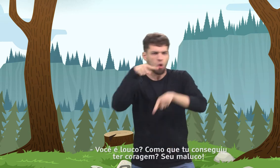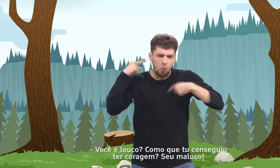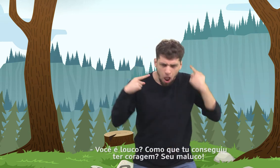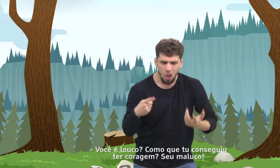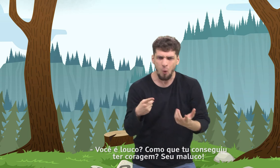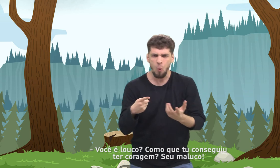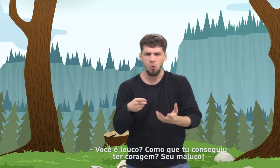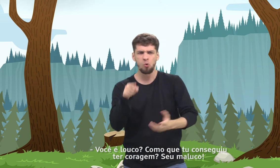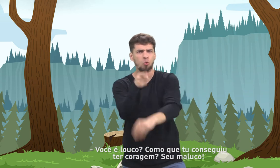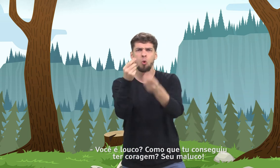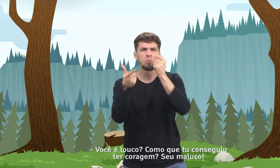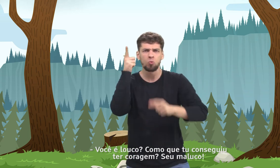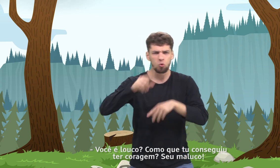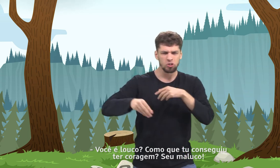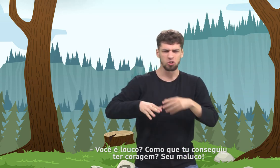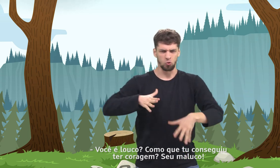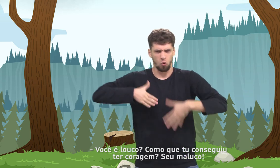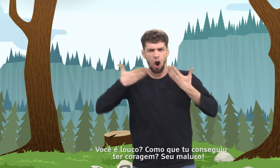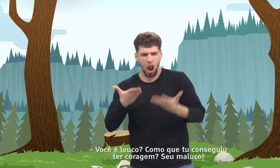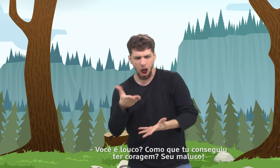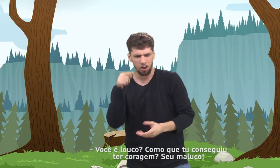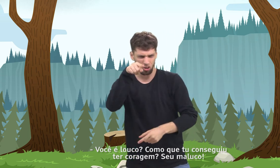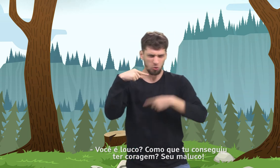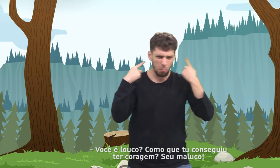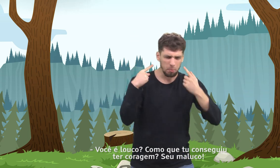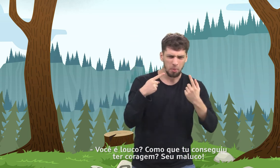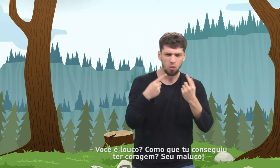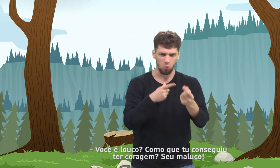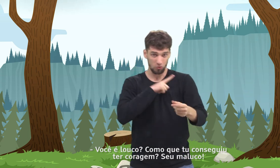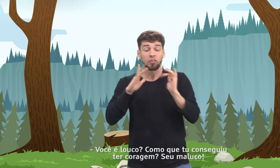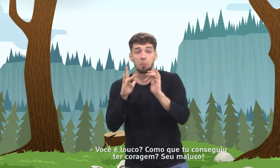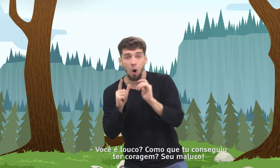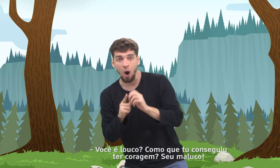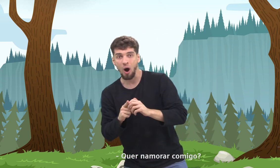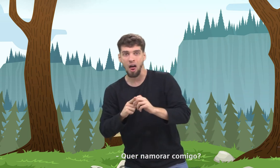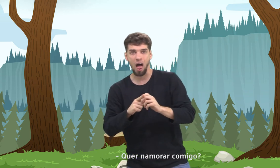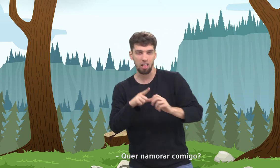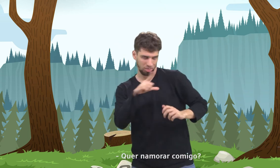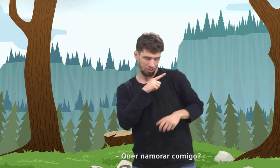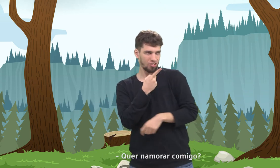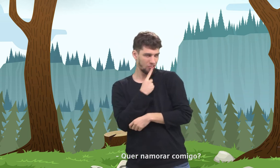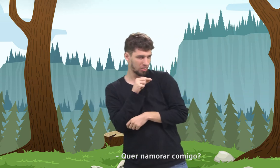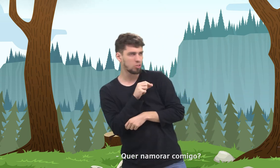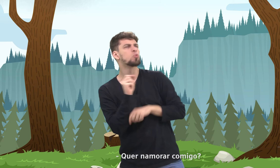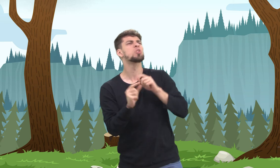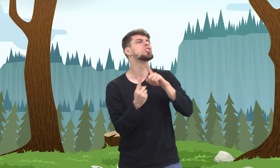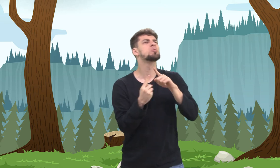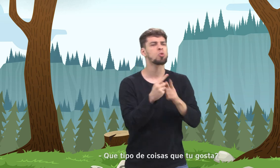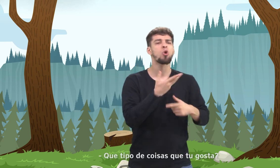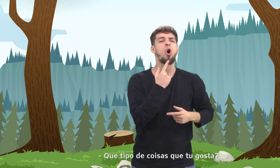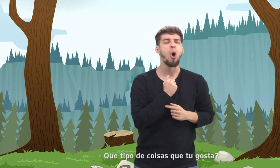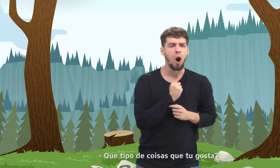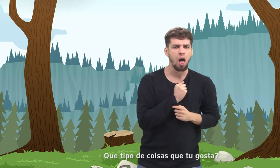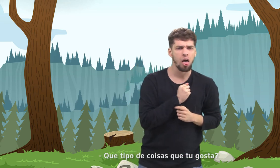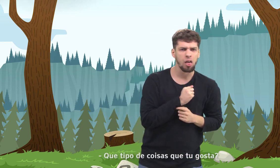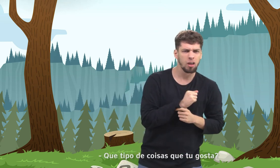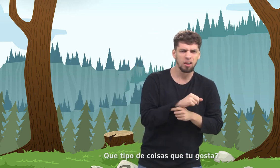você é louco como é que conseguiu ter coragem seu maluco e morar comigo tipo de coisas que tu gosta